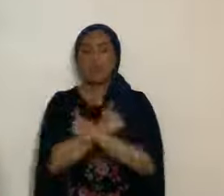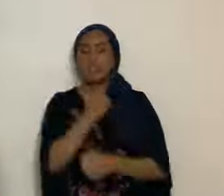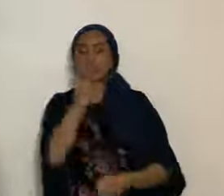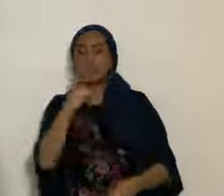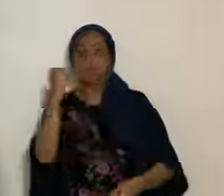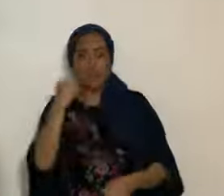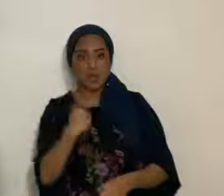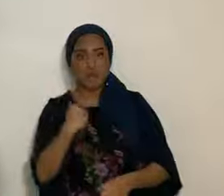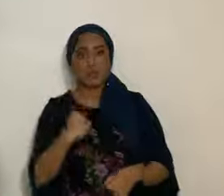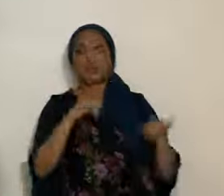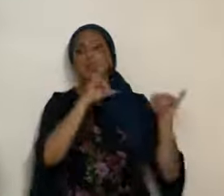De igual manera